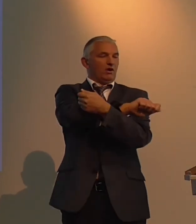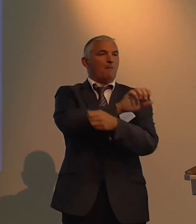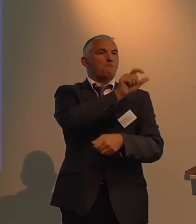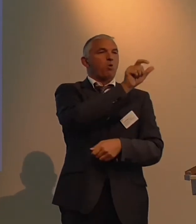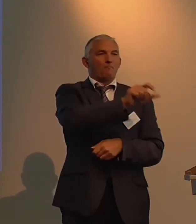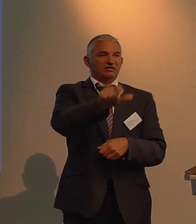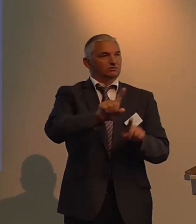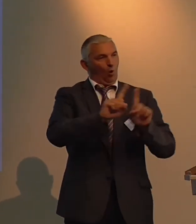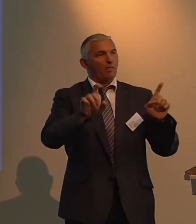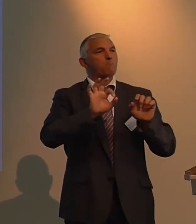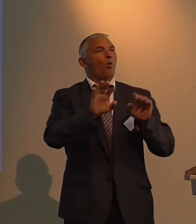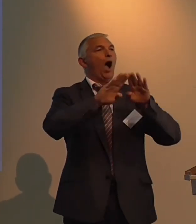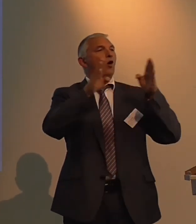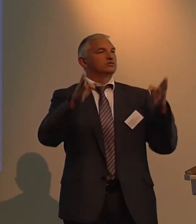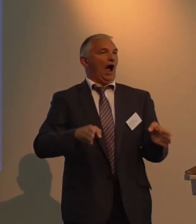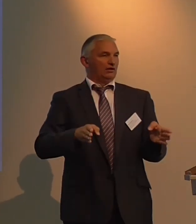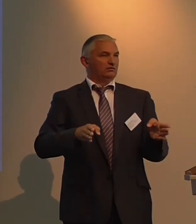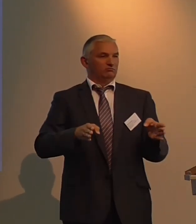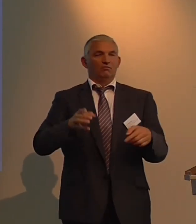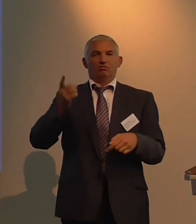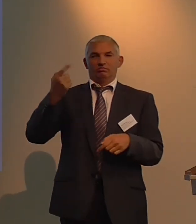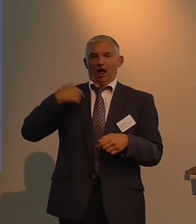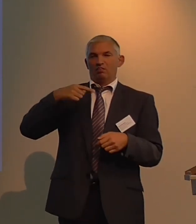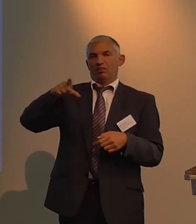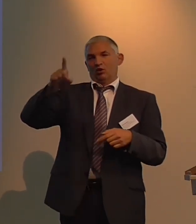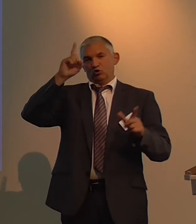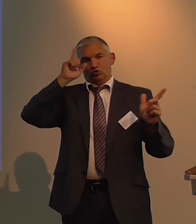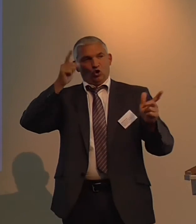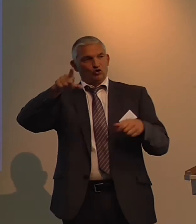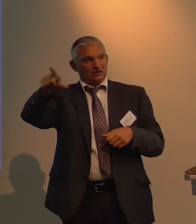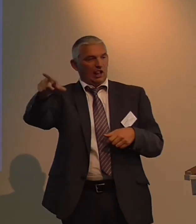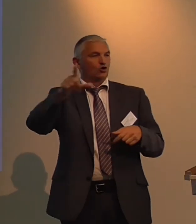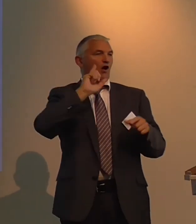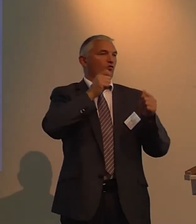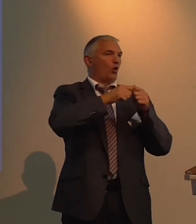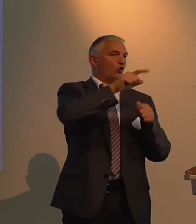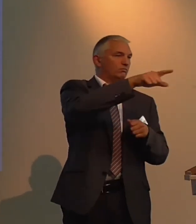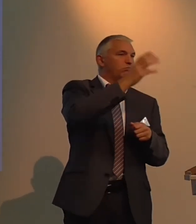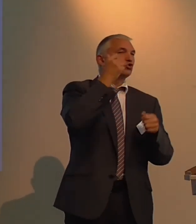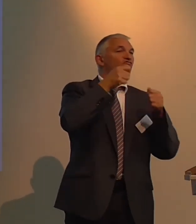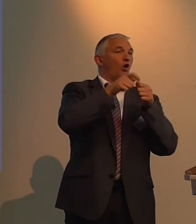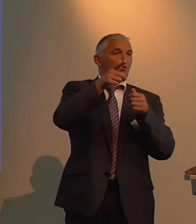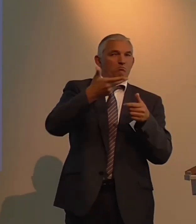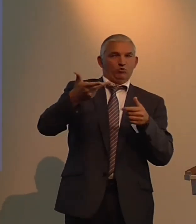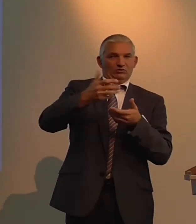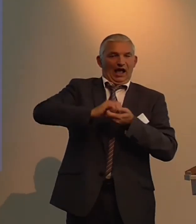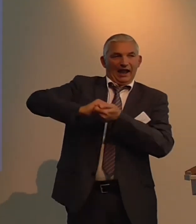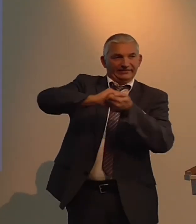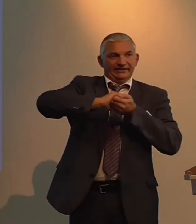verändert. Es ist die Situation, dass jetzt pro Haushalt Gebühren bezahlt werden und die Deutsche Gesellschaft und der Deutsche Gehörlosen und der